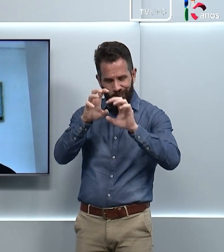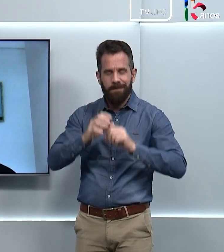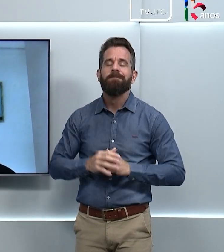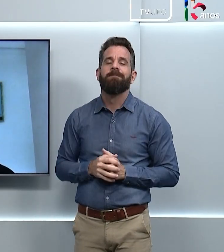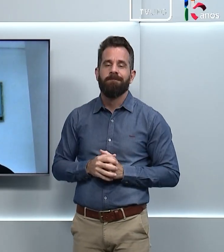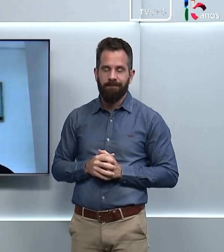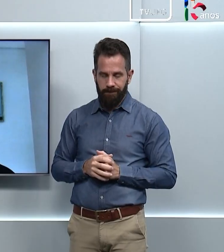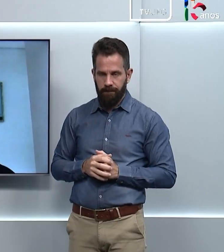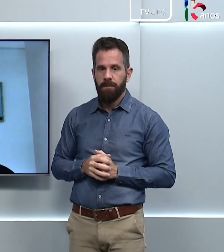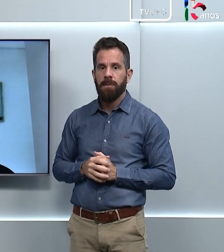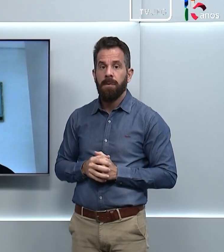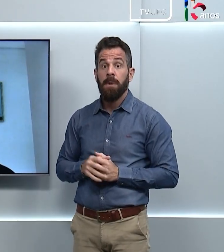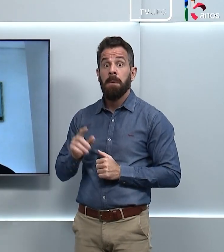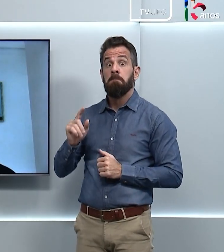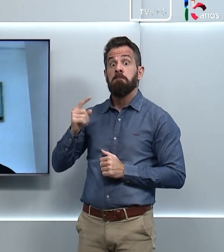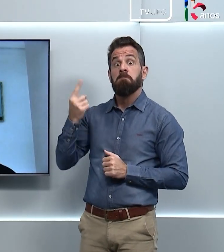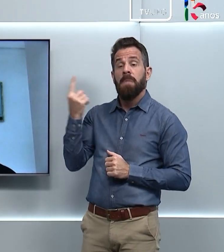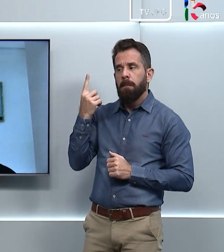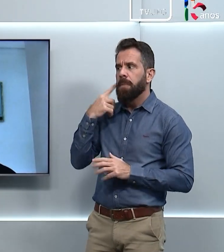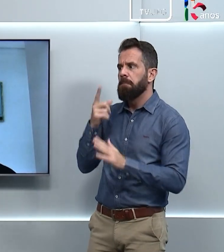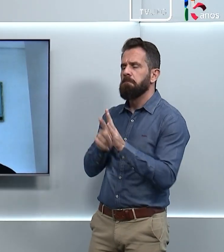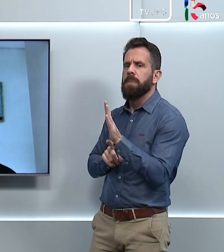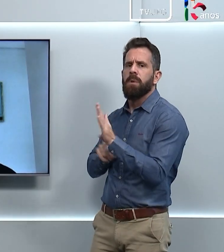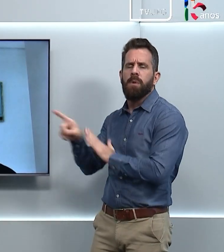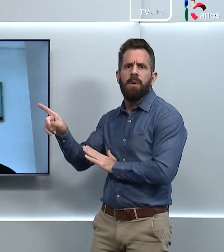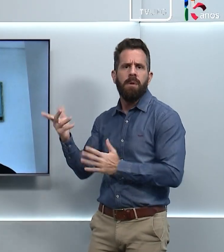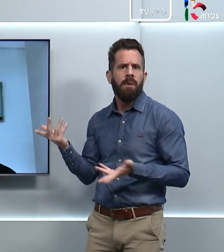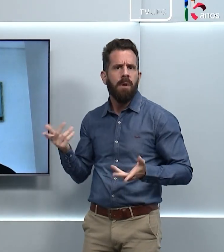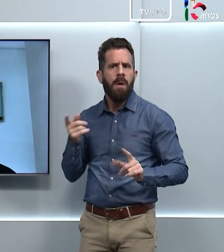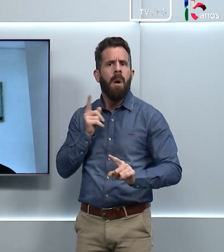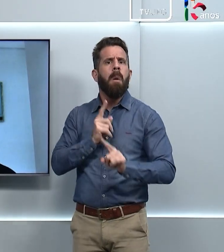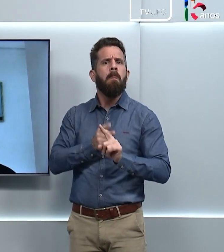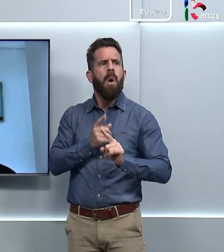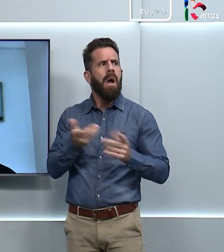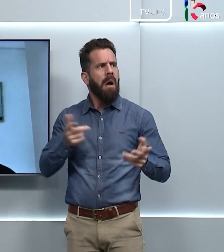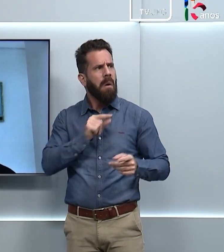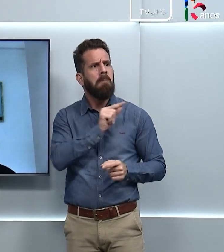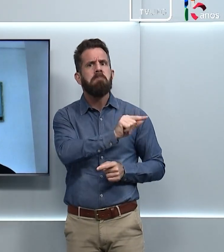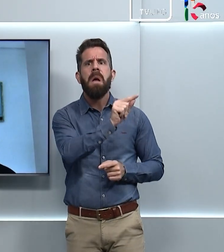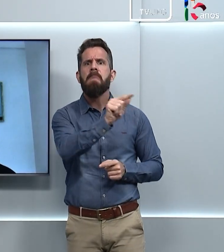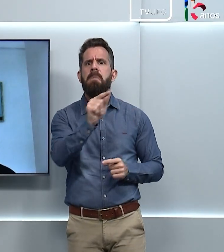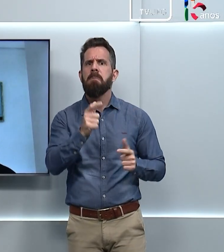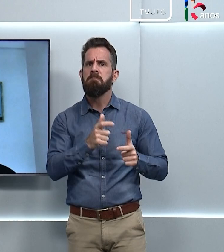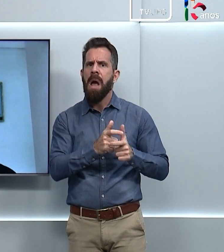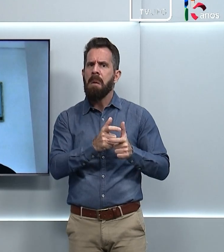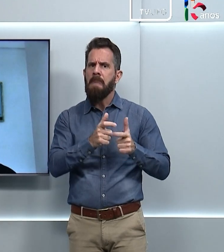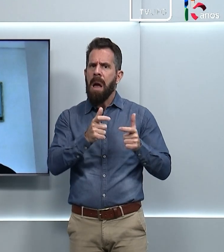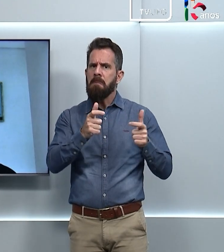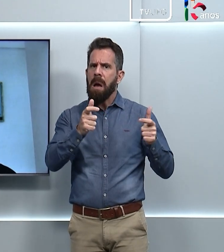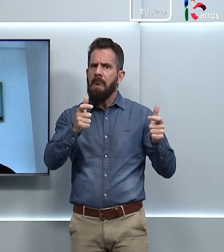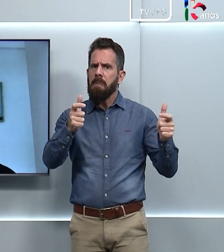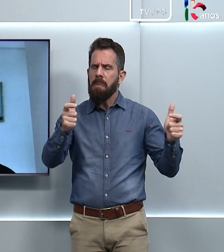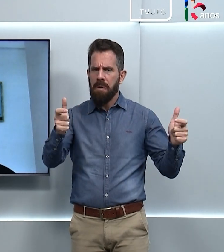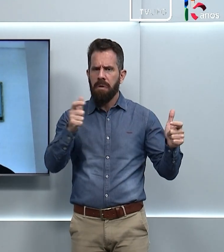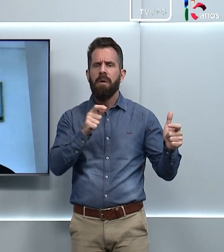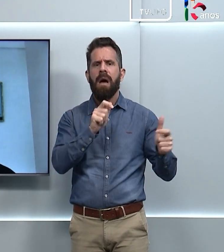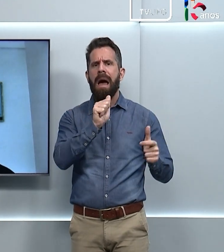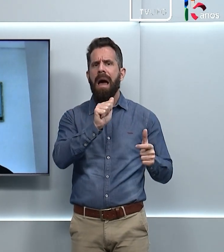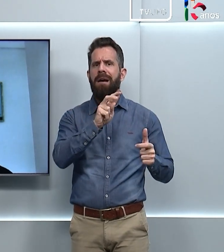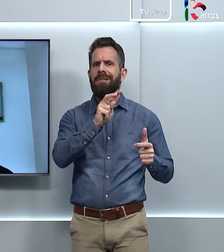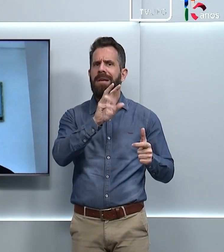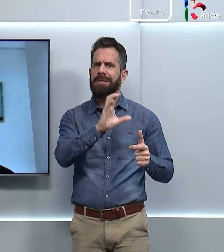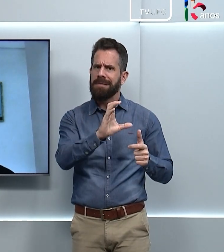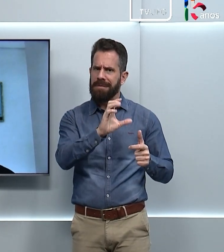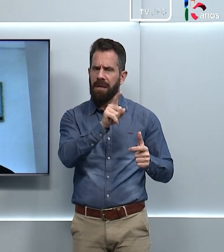Bom, para a gente começar, doutora, dá para explicar por que a gente tem visto mais casos de AVC em pessoas